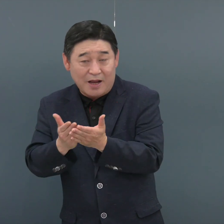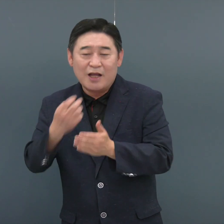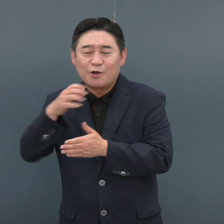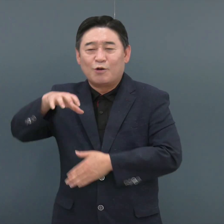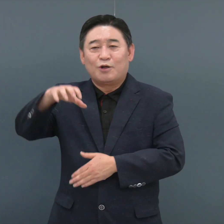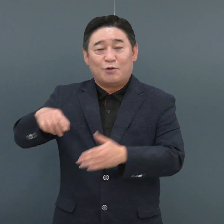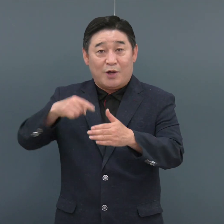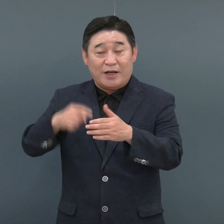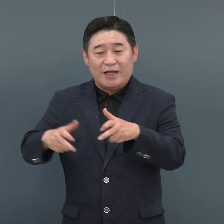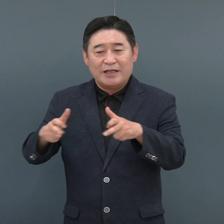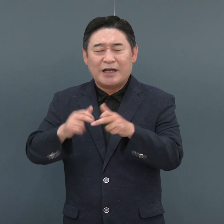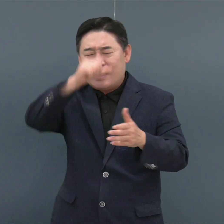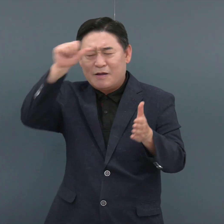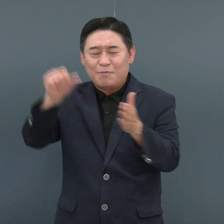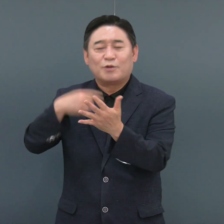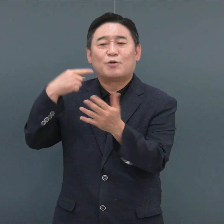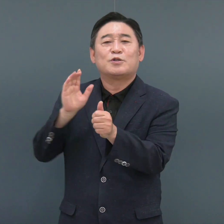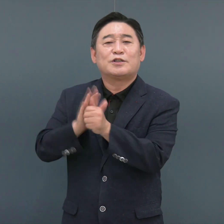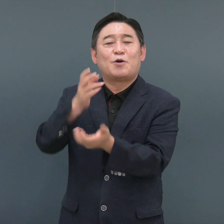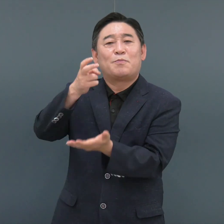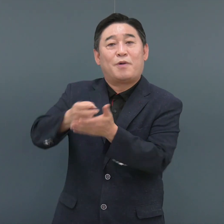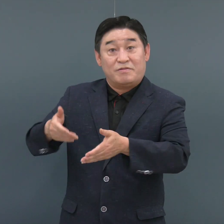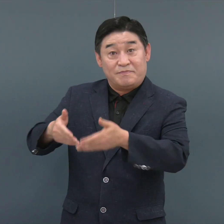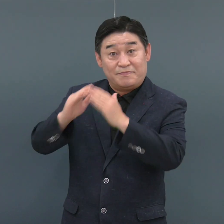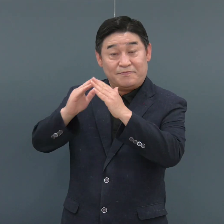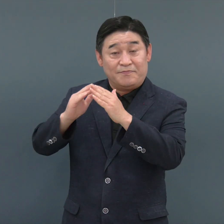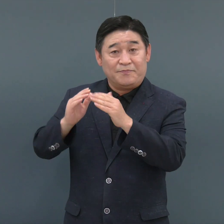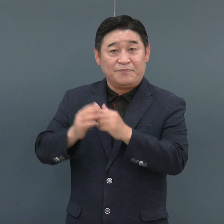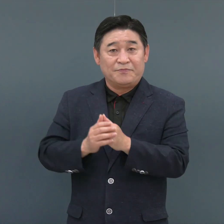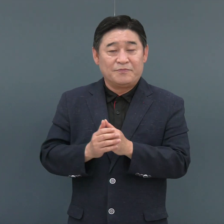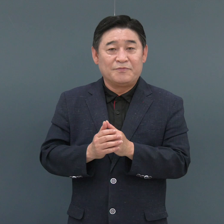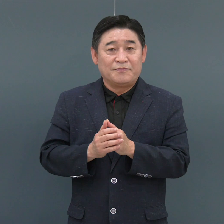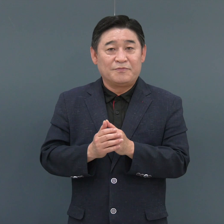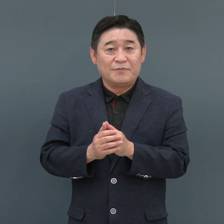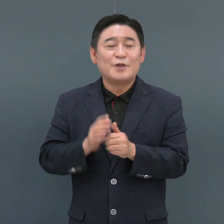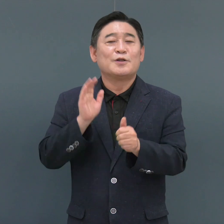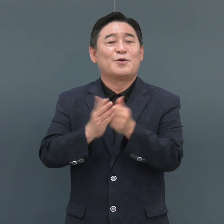경기도 장애인 평생교육 지원 조례를 제정해 이를 뒷받침하겠습니다.